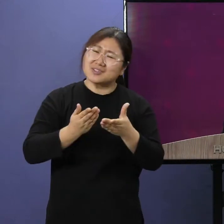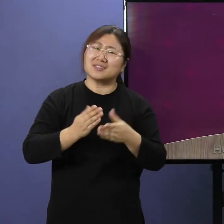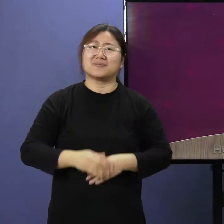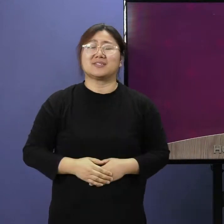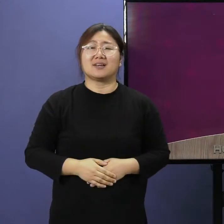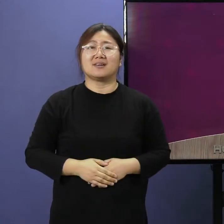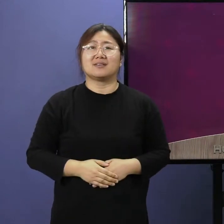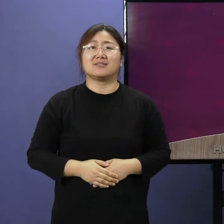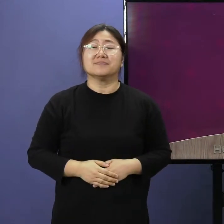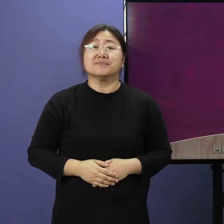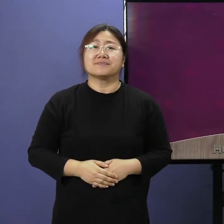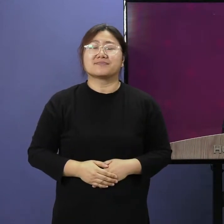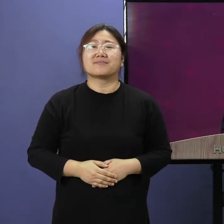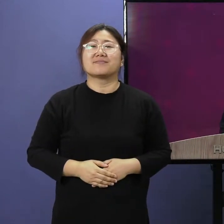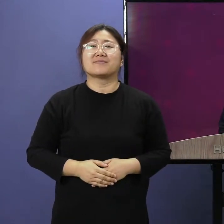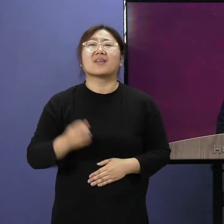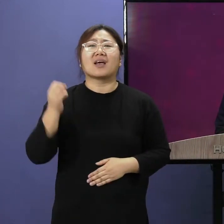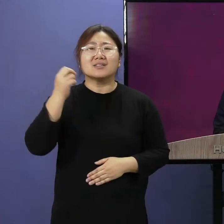그리고